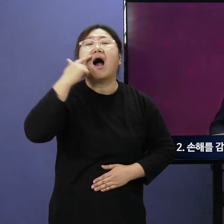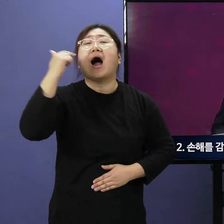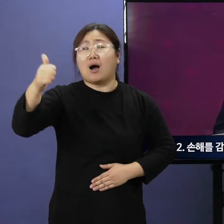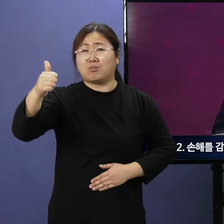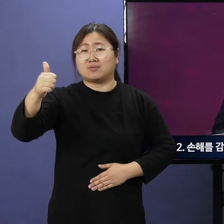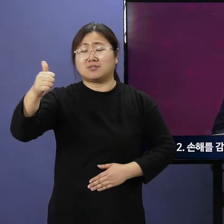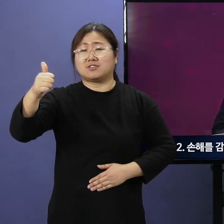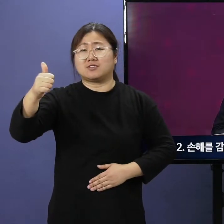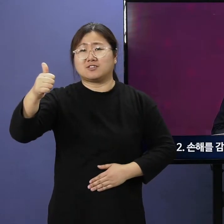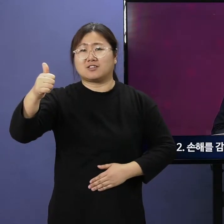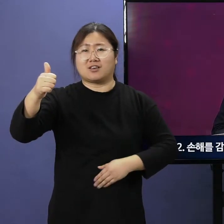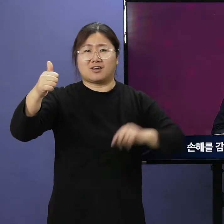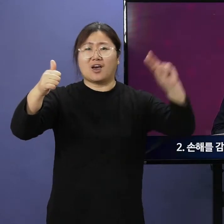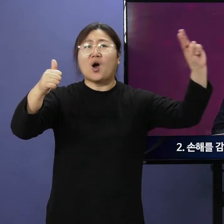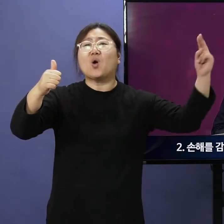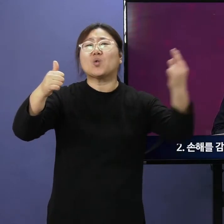살아가야겠다.